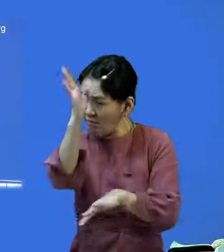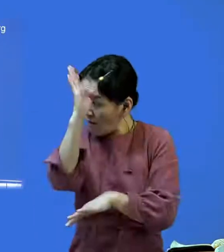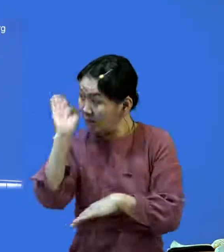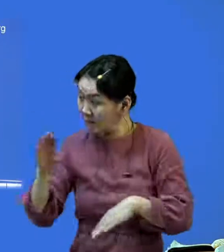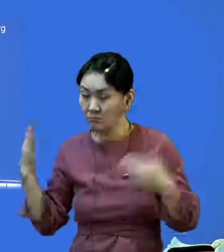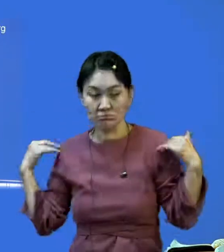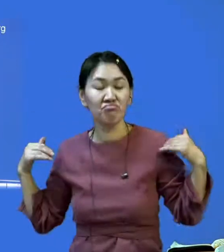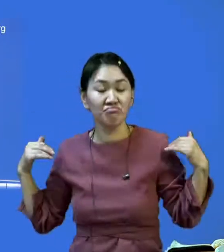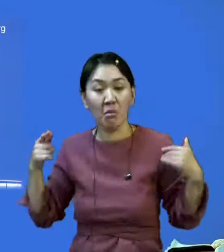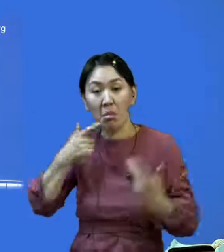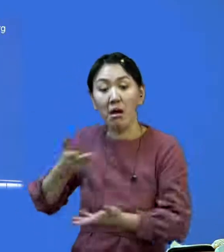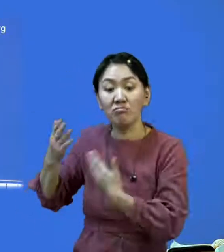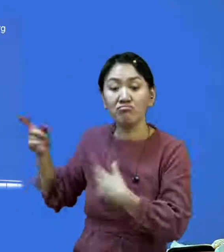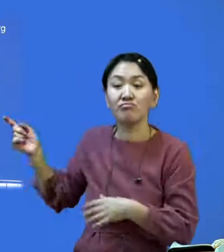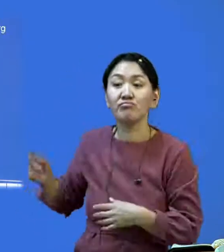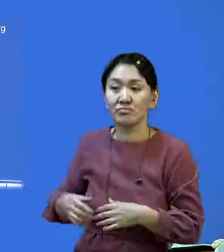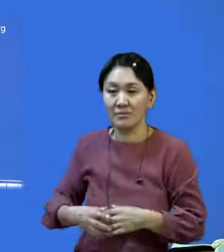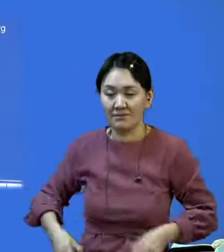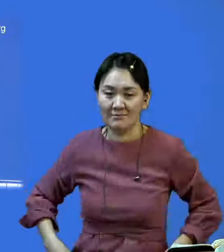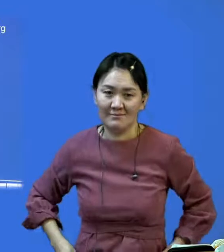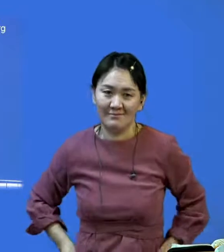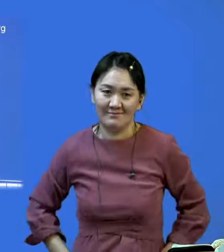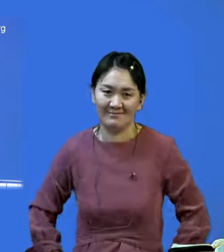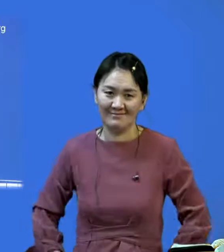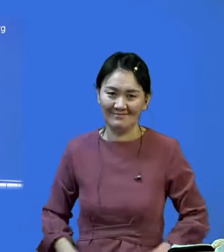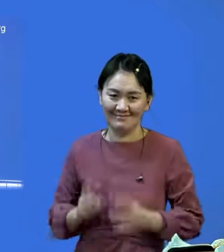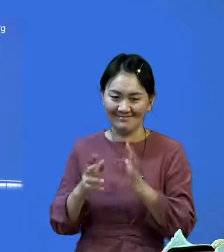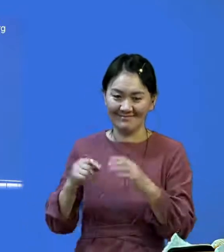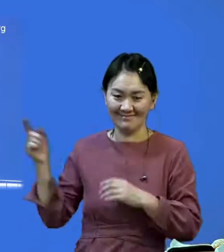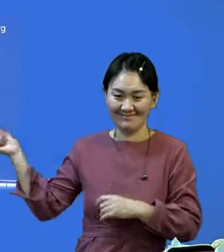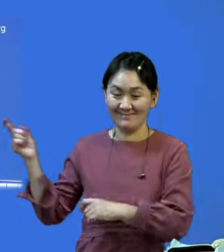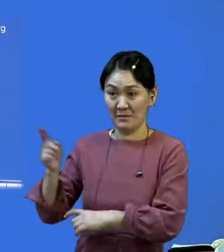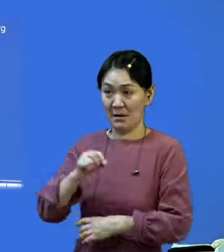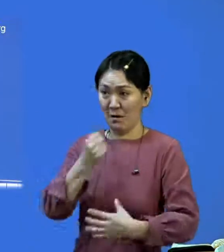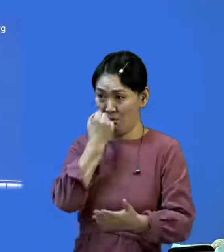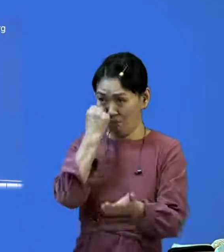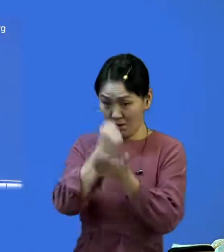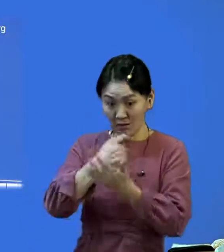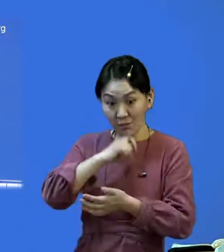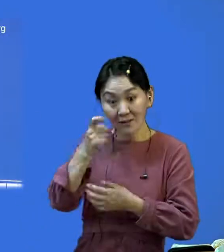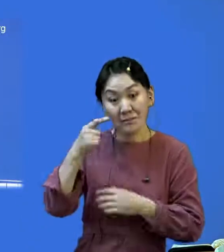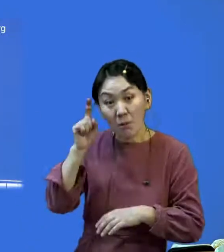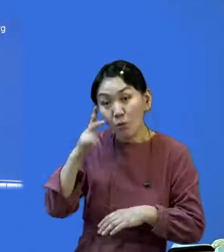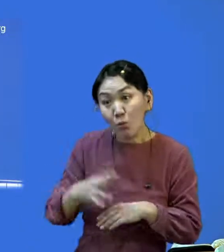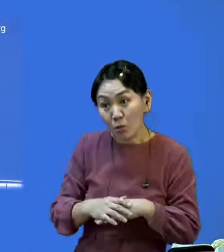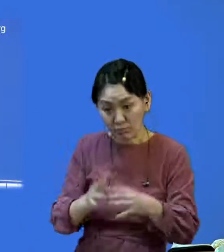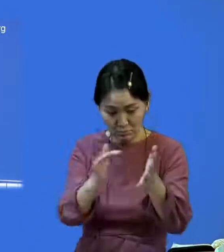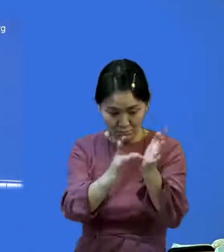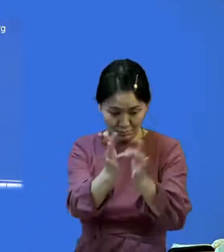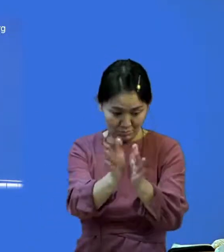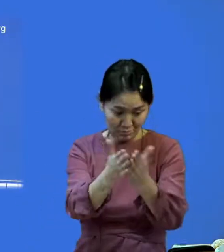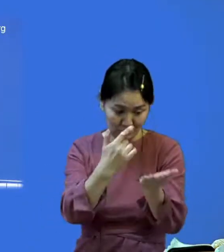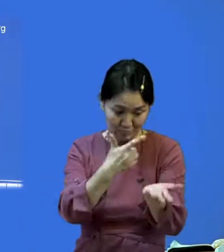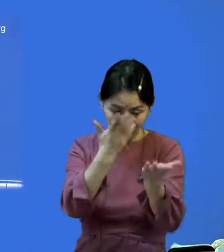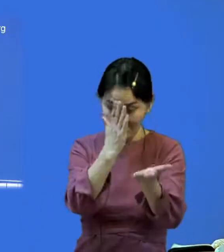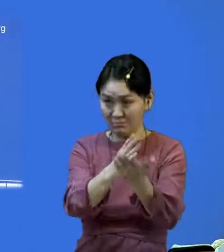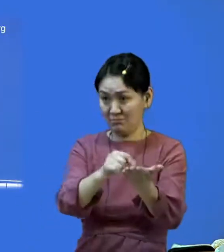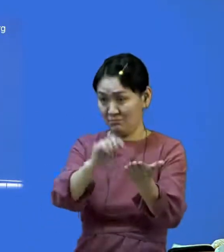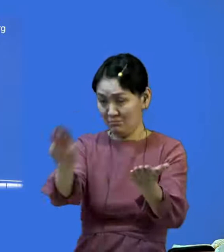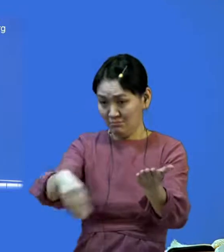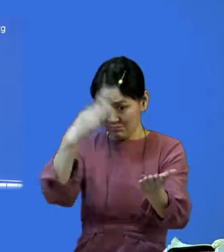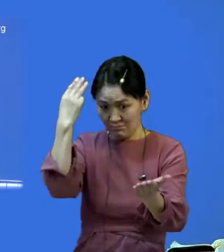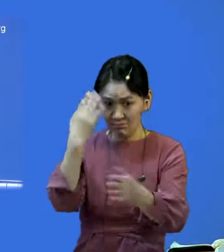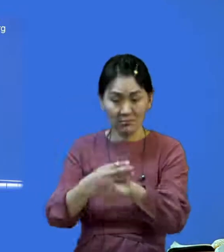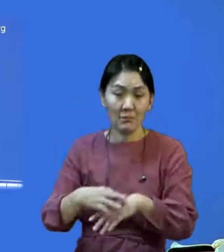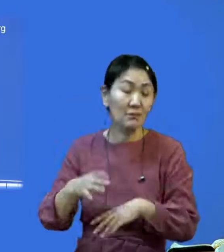Би яаж юм бод баттай хэлж чадаж байна вэ? Библиэд гэж хэлж байгаа юм чинь дээ. Тэнгэр элч